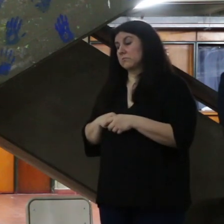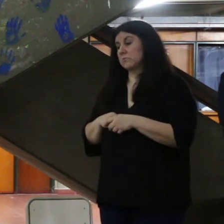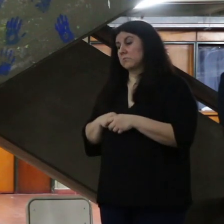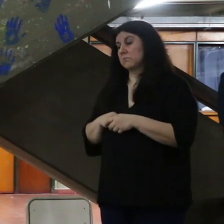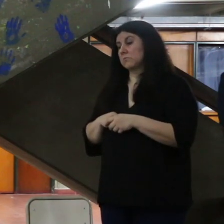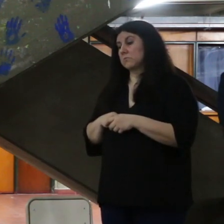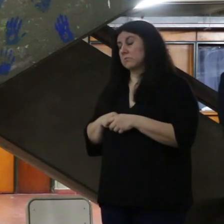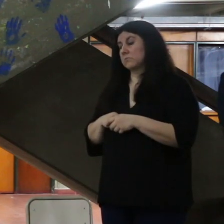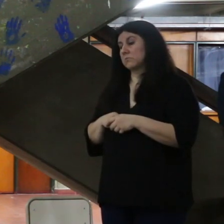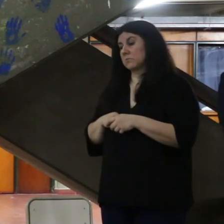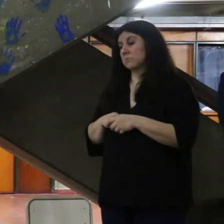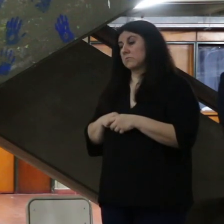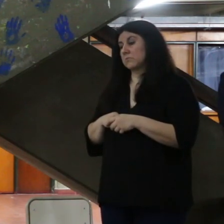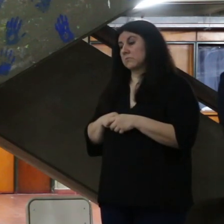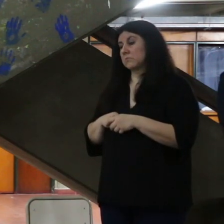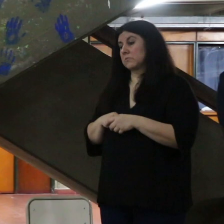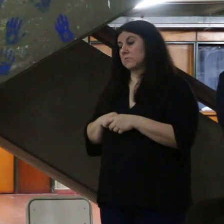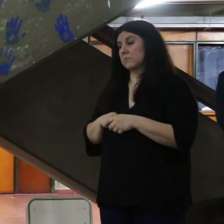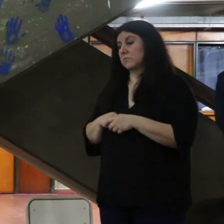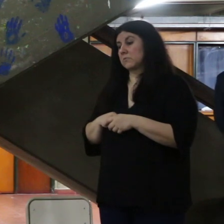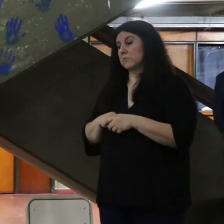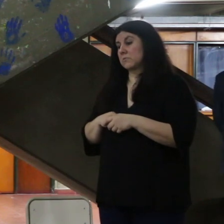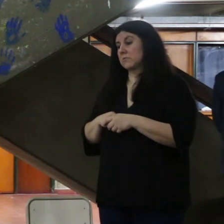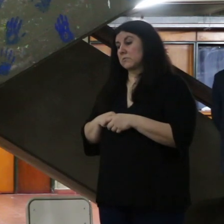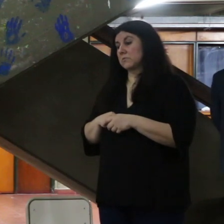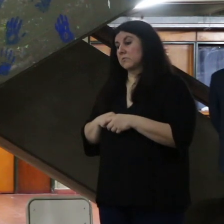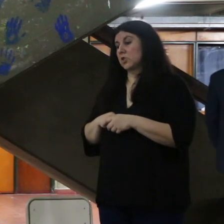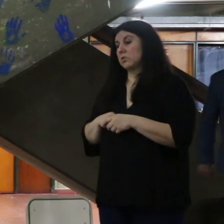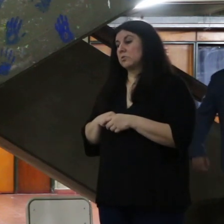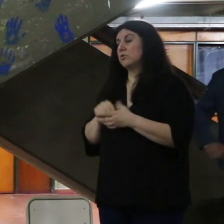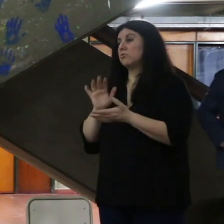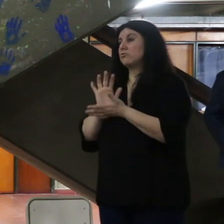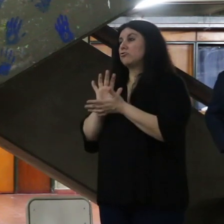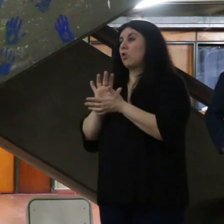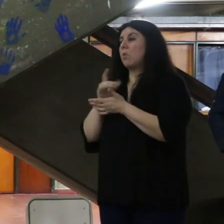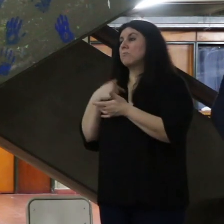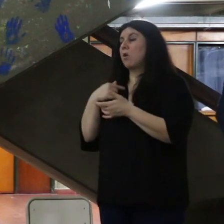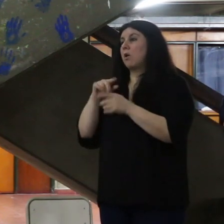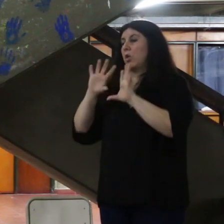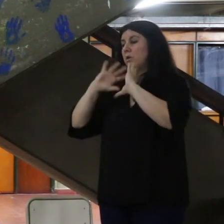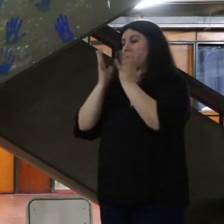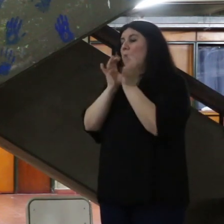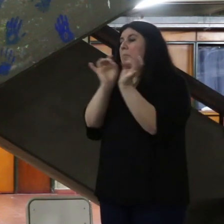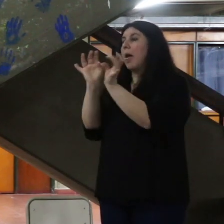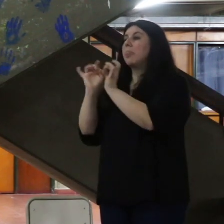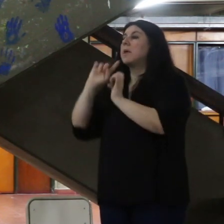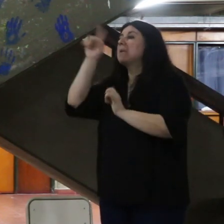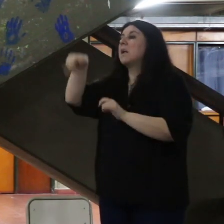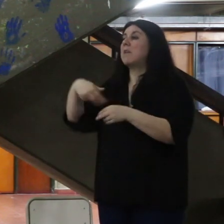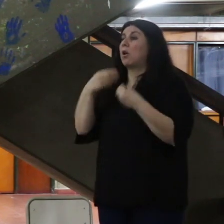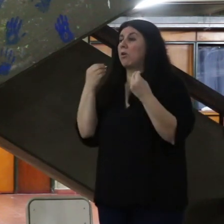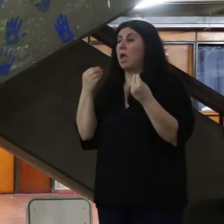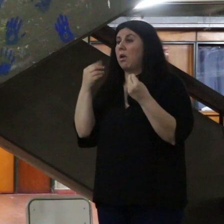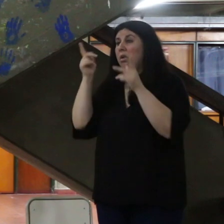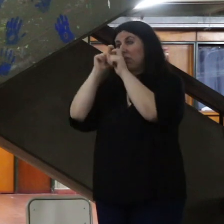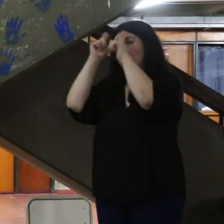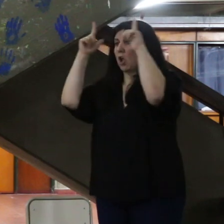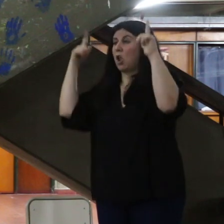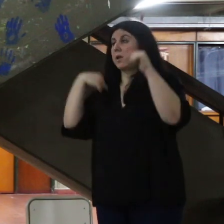fuertemente homogéneo en casi todo el mundo la idea de la libertad individual. ¿Se